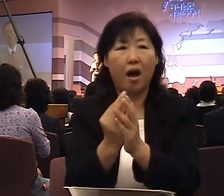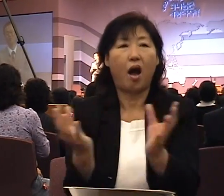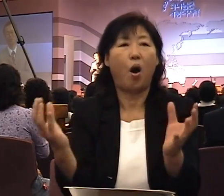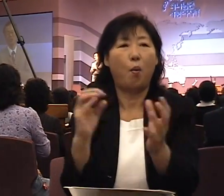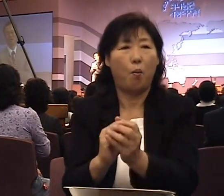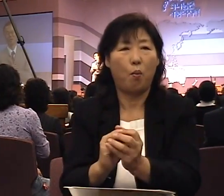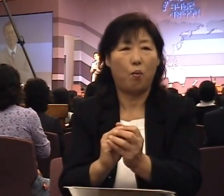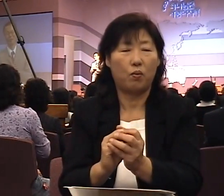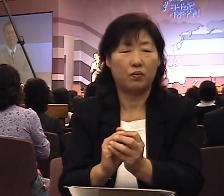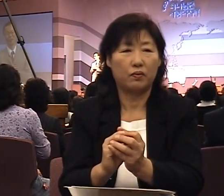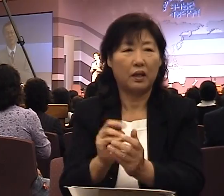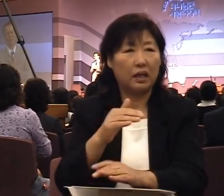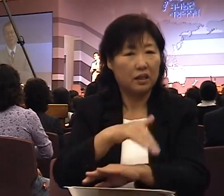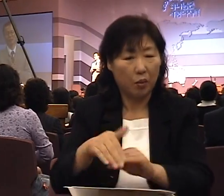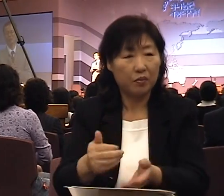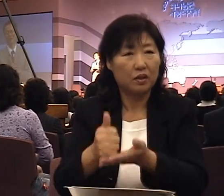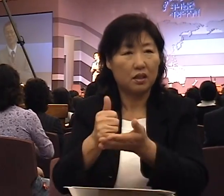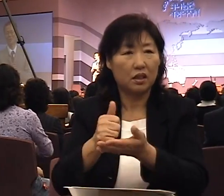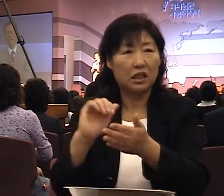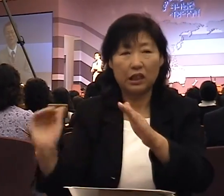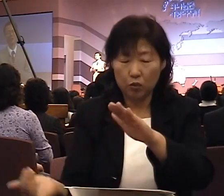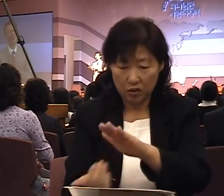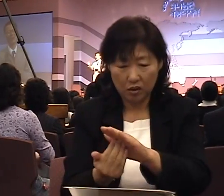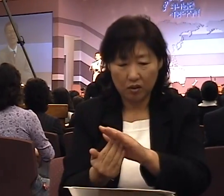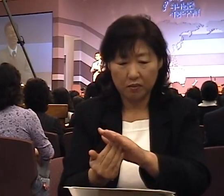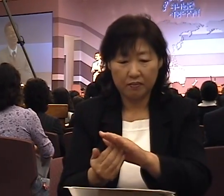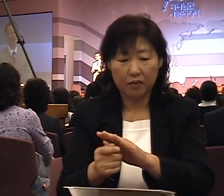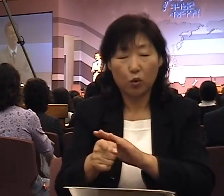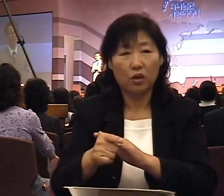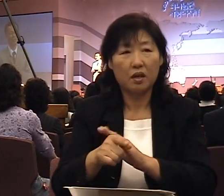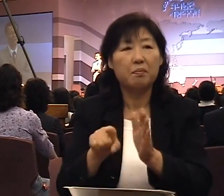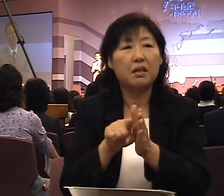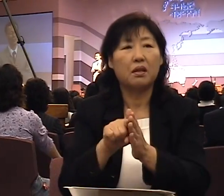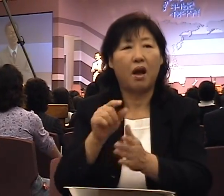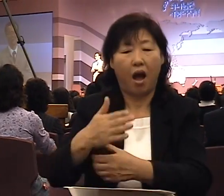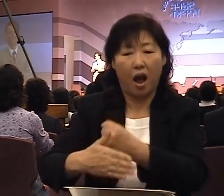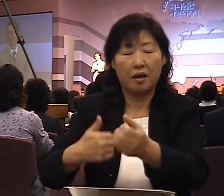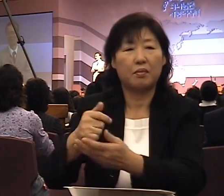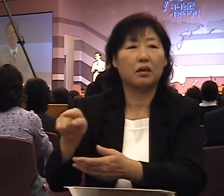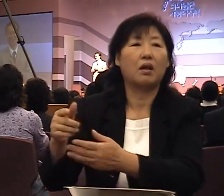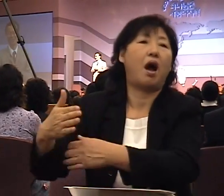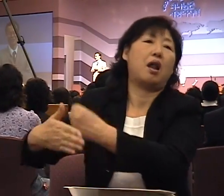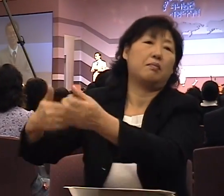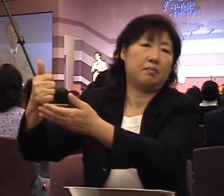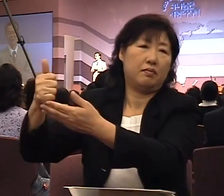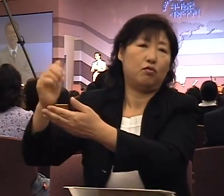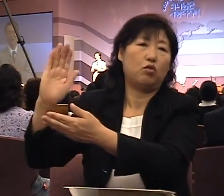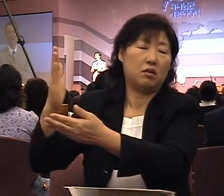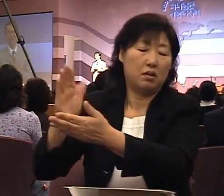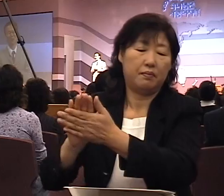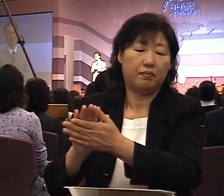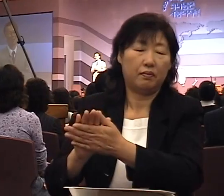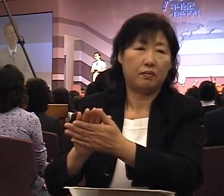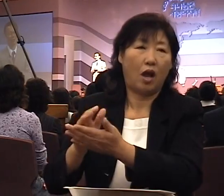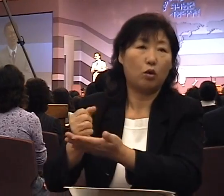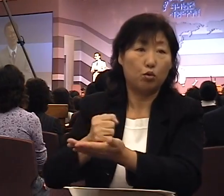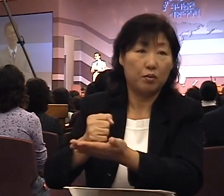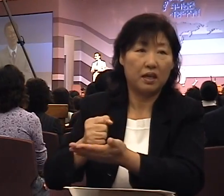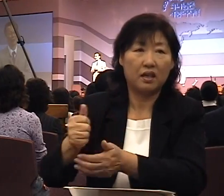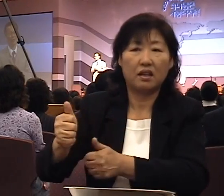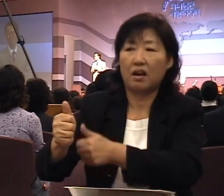포함하셔서 선을 이루시잖아요. 우리가 믿는 하나님은 이런 하나님이에요. 여러분, 운명에 따라가는 거